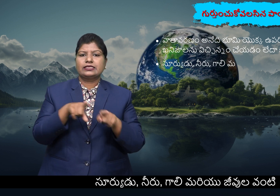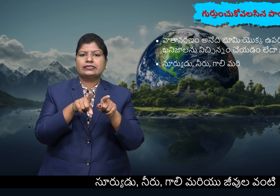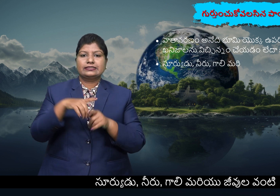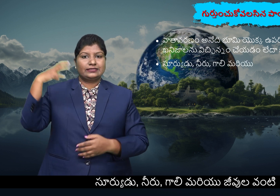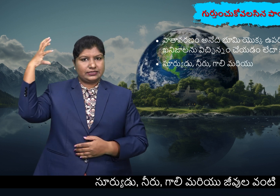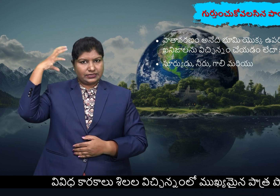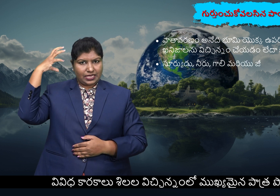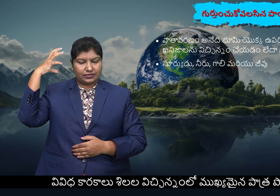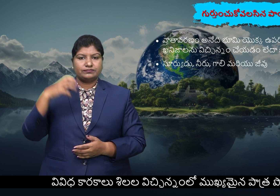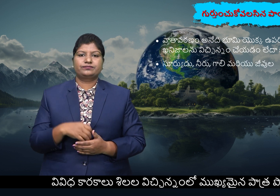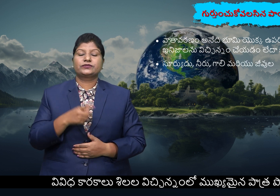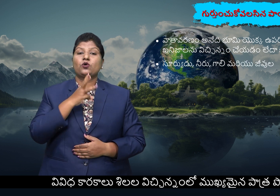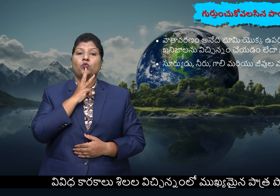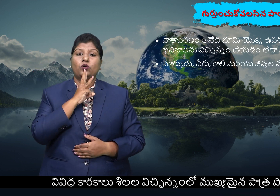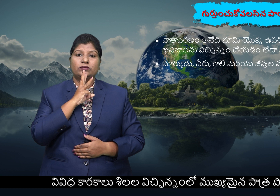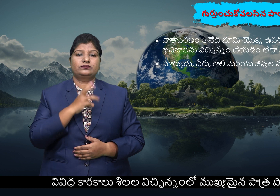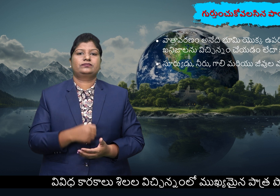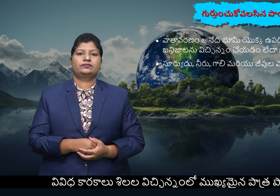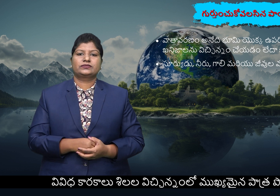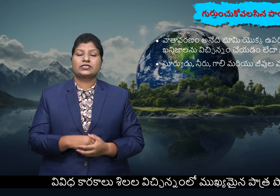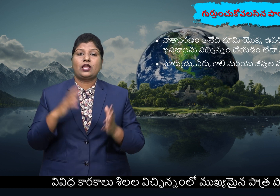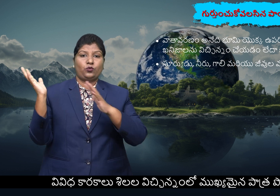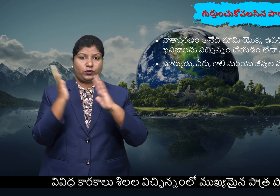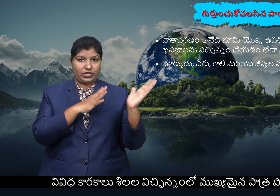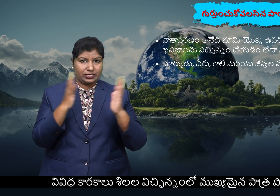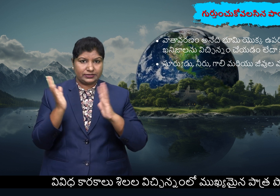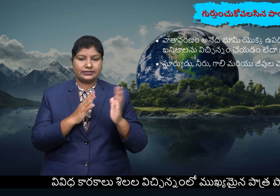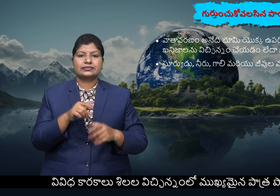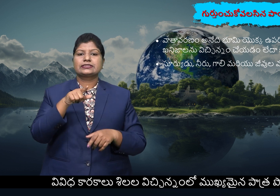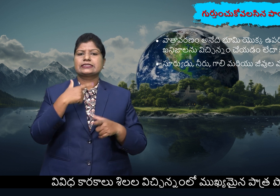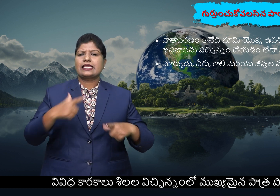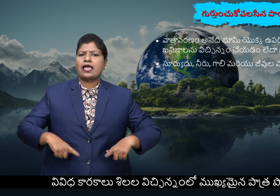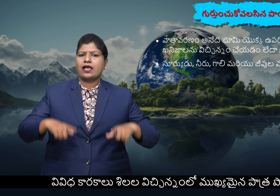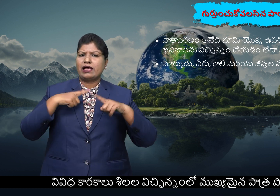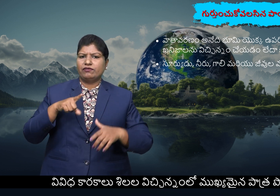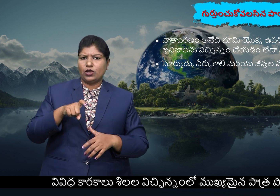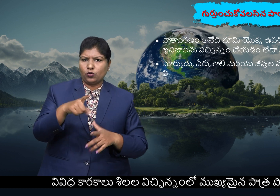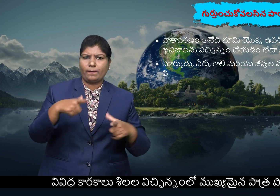జీవుల వంటి వివిధ కారకాలు శిలల విచ్ఛిన్నంలో ముఖ్యమైన పాత్ర పోషిస్తాయి.